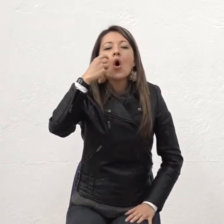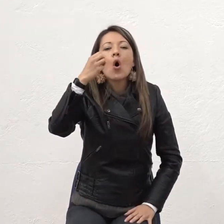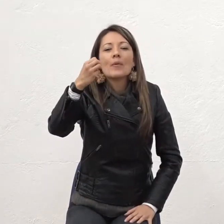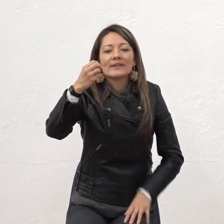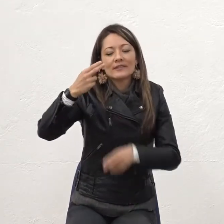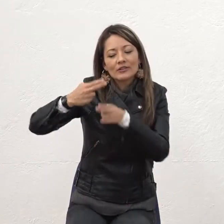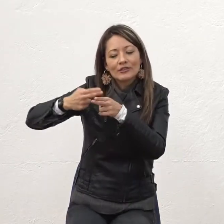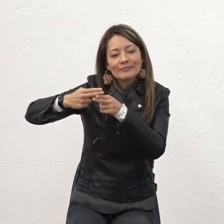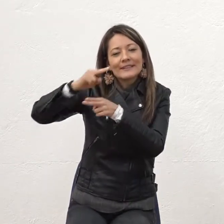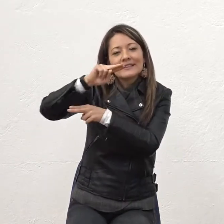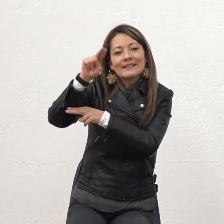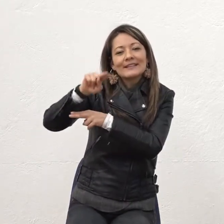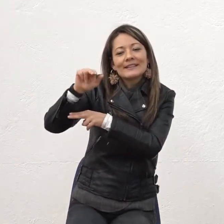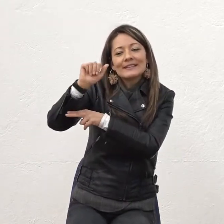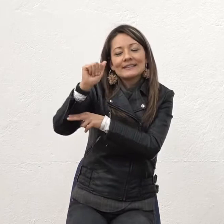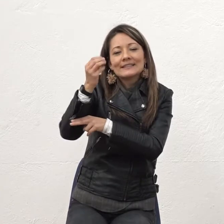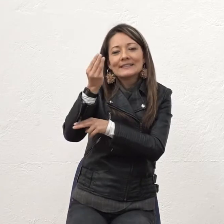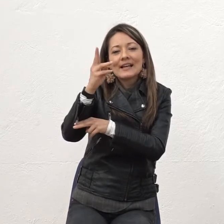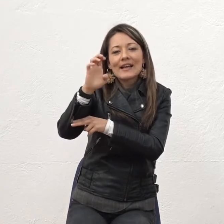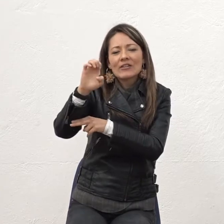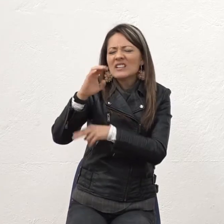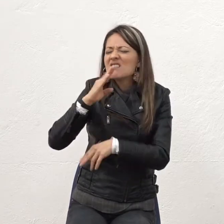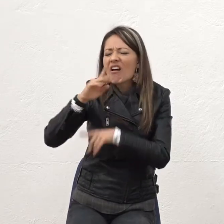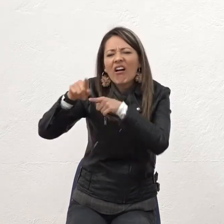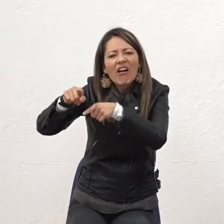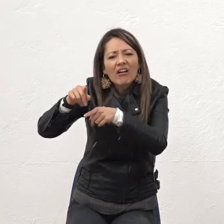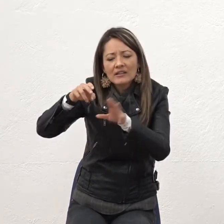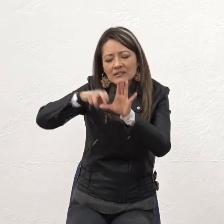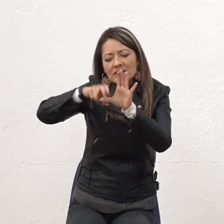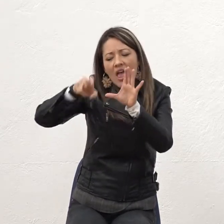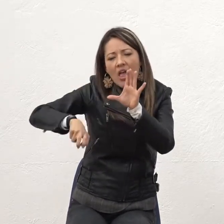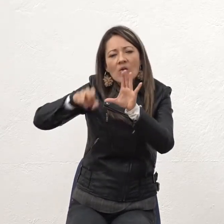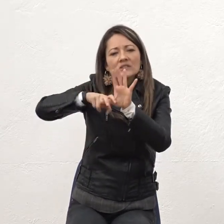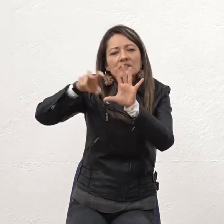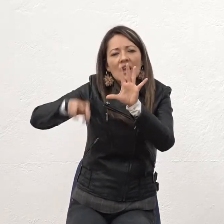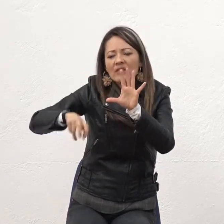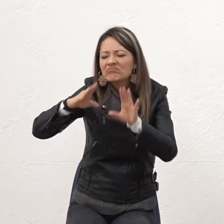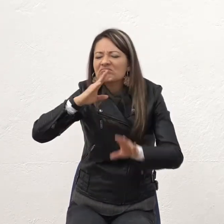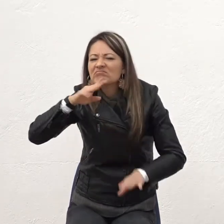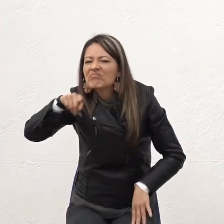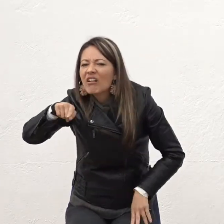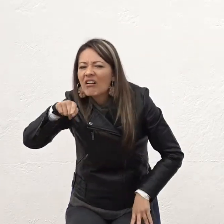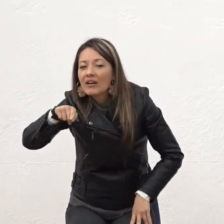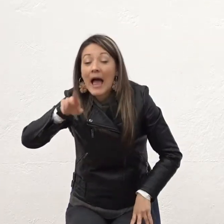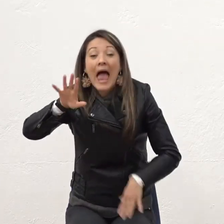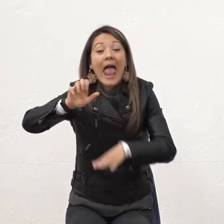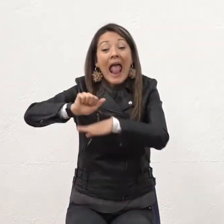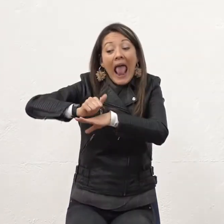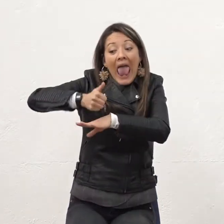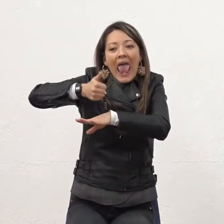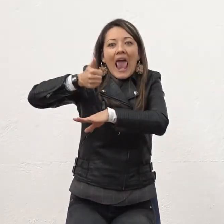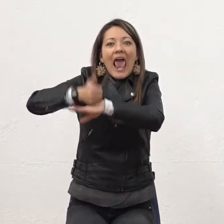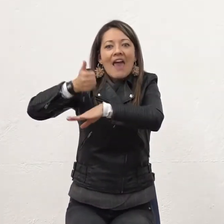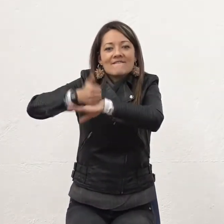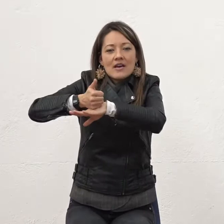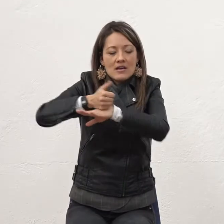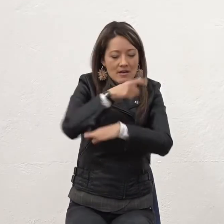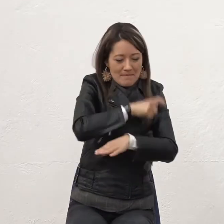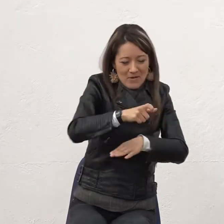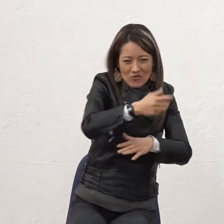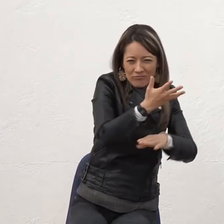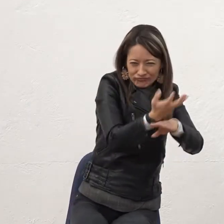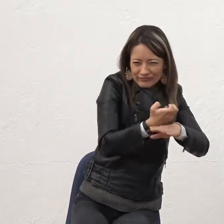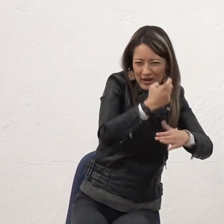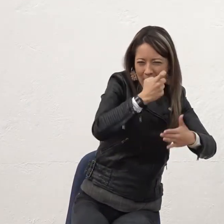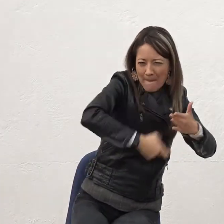hombre llamado Zaqueo. ¿Quién era Zaqueo? Miremos quién era Zaqueo. Él era jefe de los publicanos, ¿verdad?